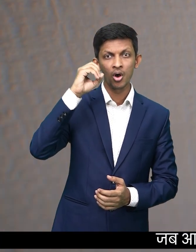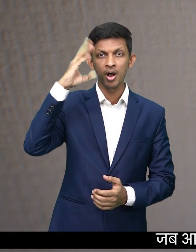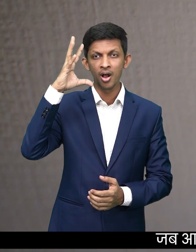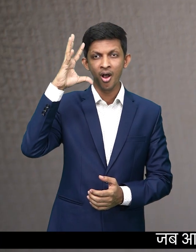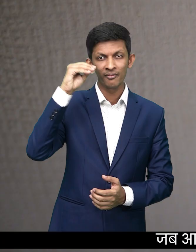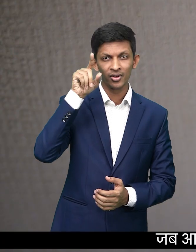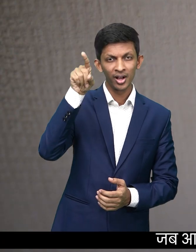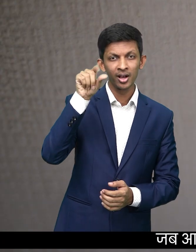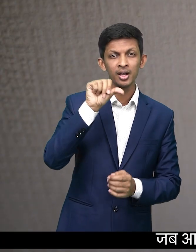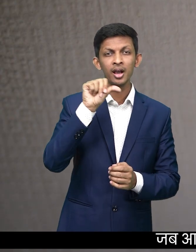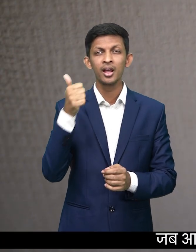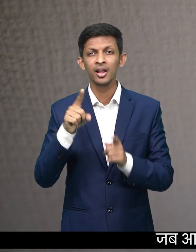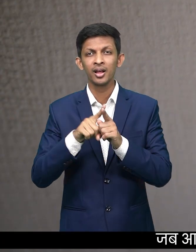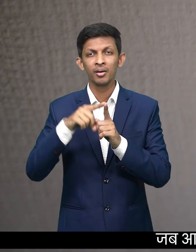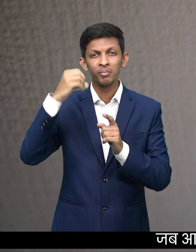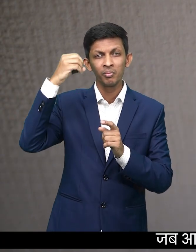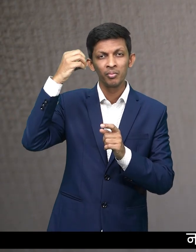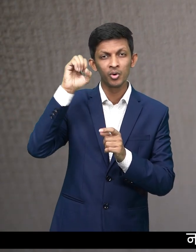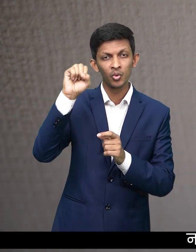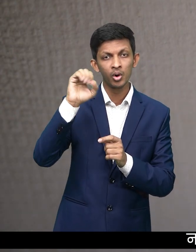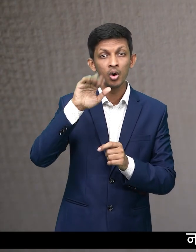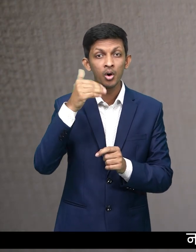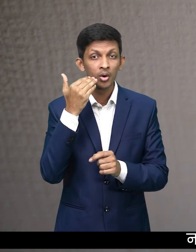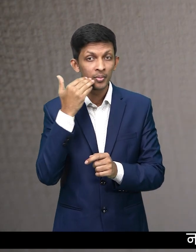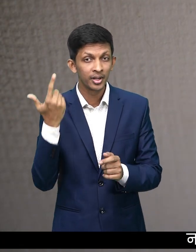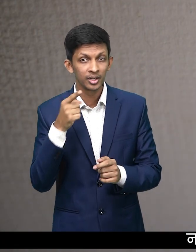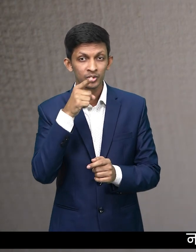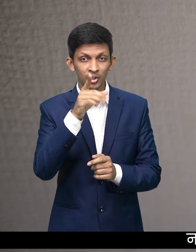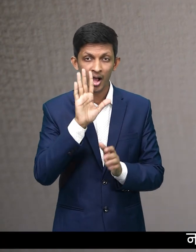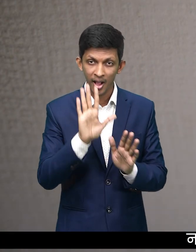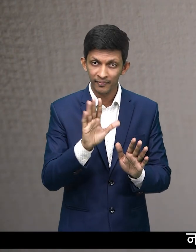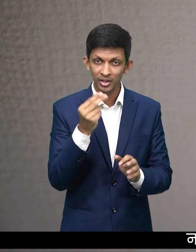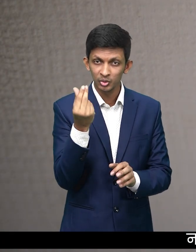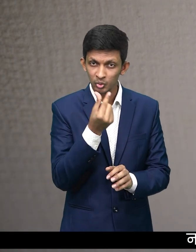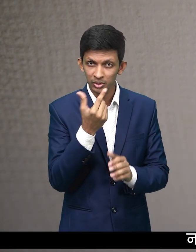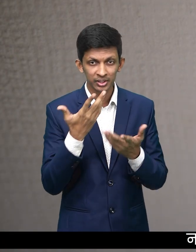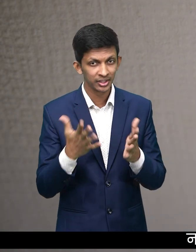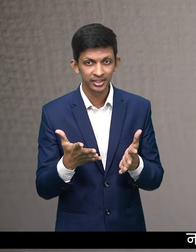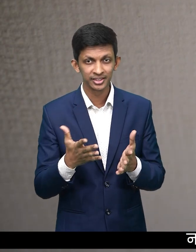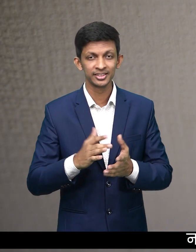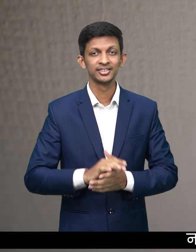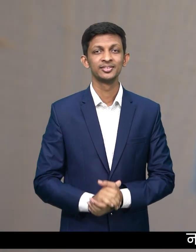आप लाइट और अन्य विद्युत का उपयोग नहीं कर रहे हैं तो उन्हें बंद कर दें।